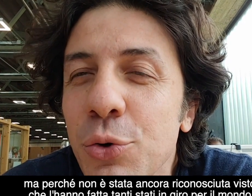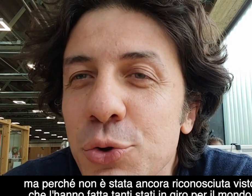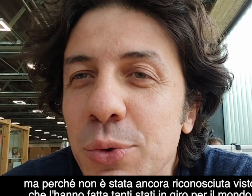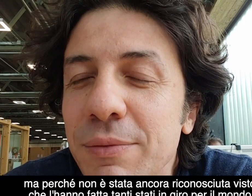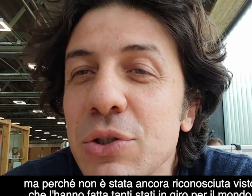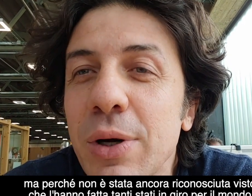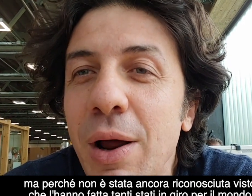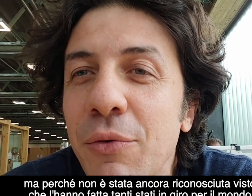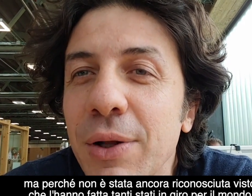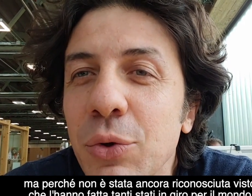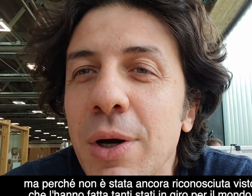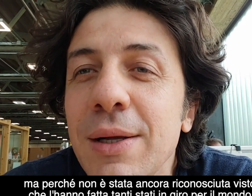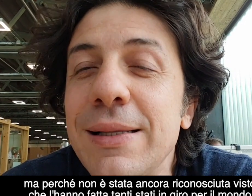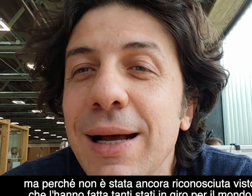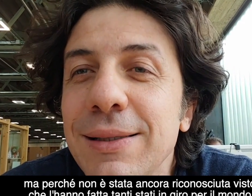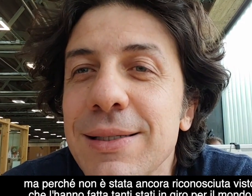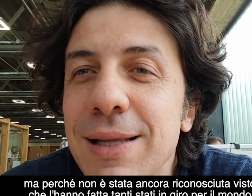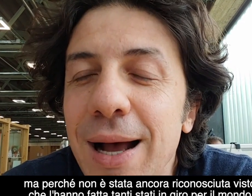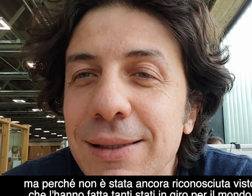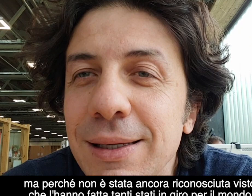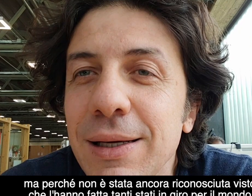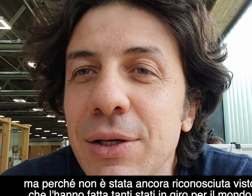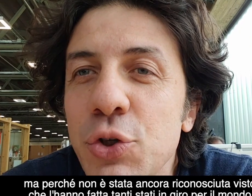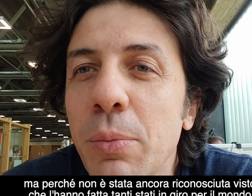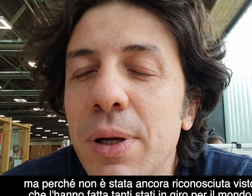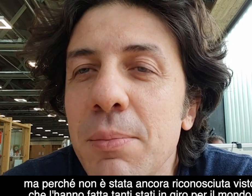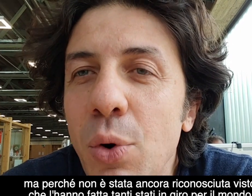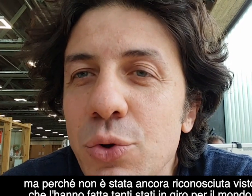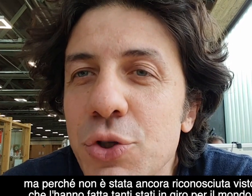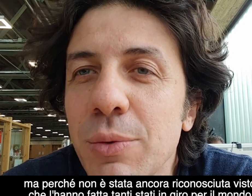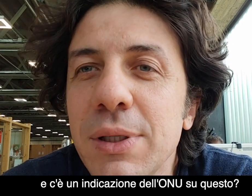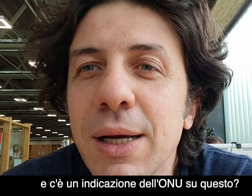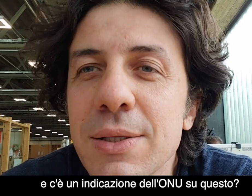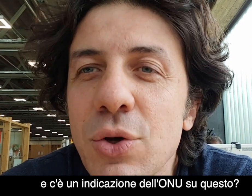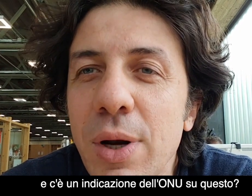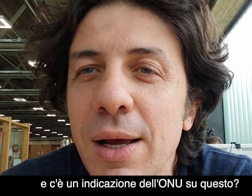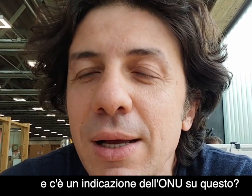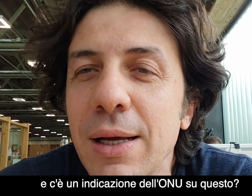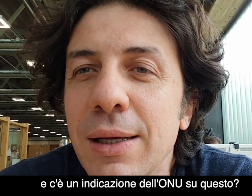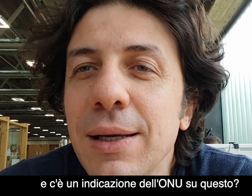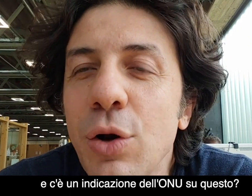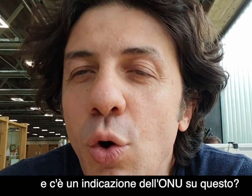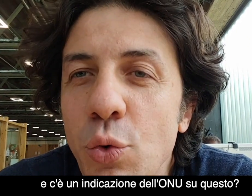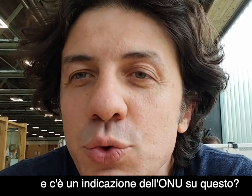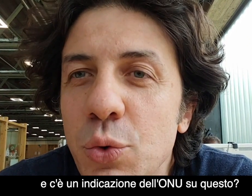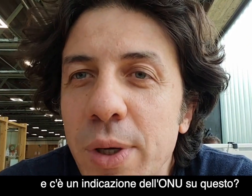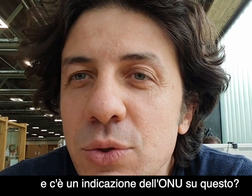visto che l'hanno fatto tanti stati il giro per il mondo c'è un'indicazione dell'onu su questo